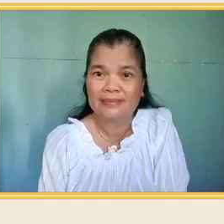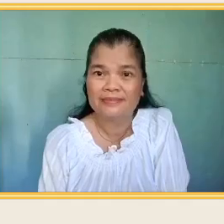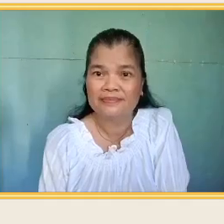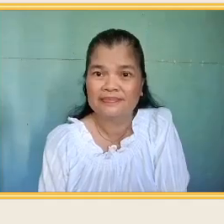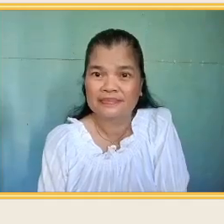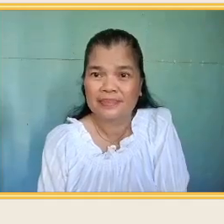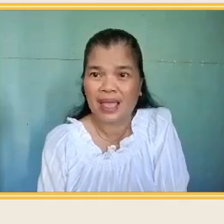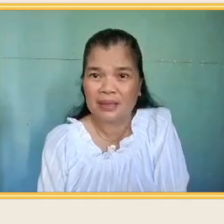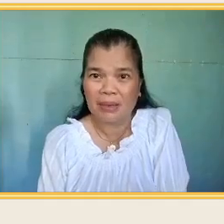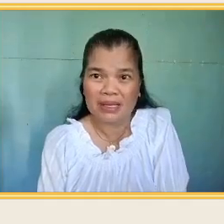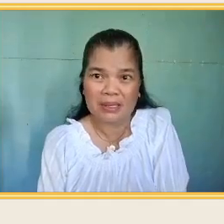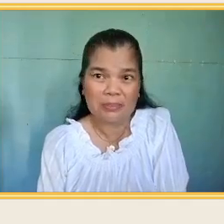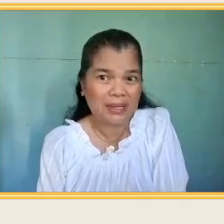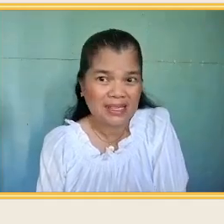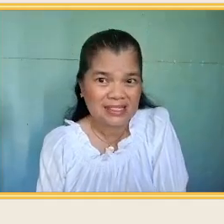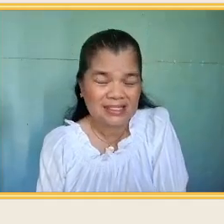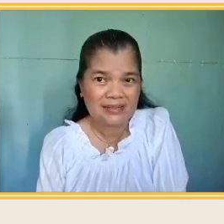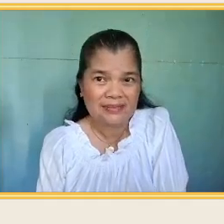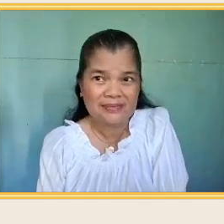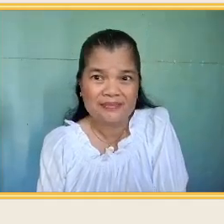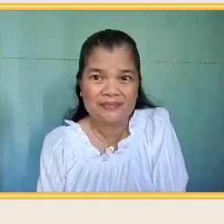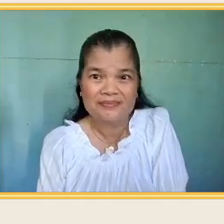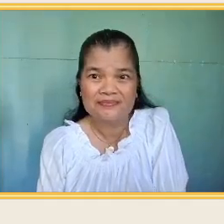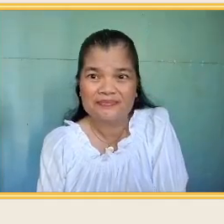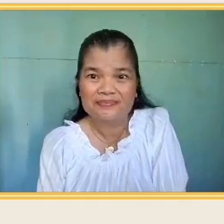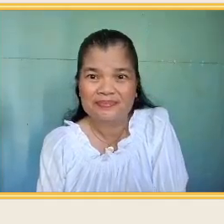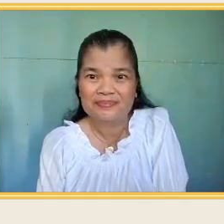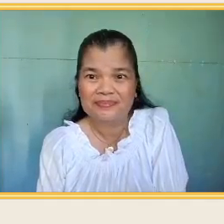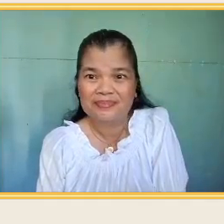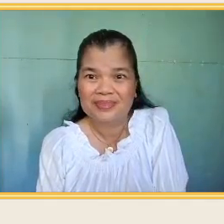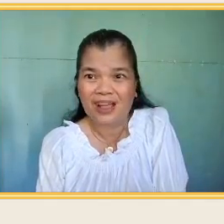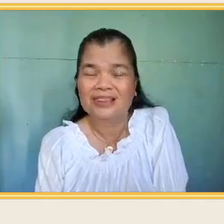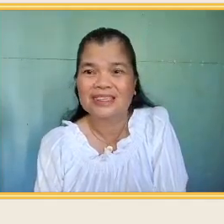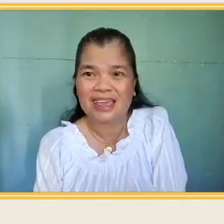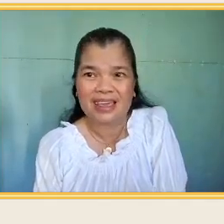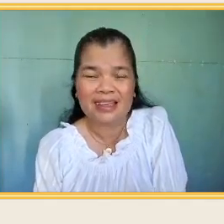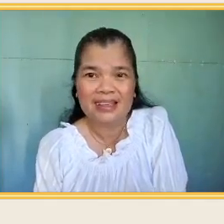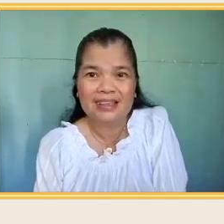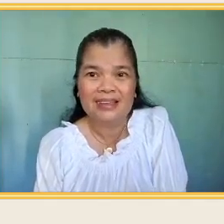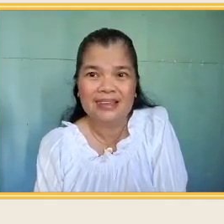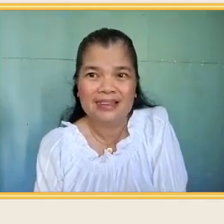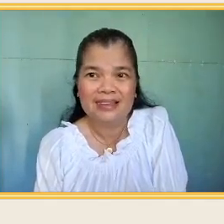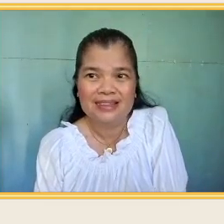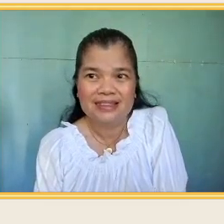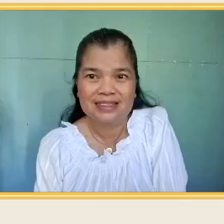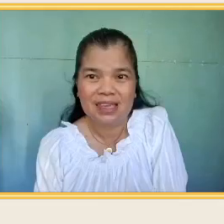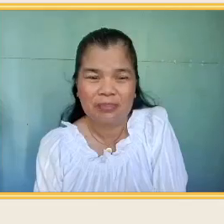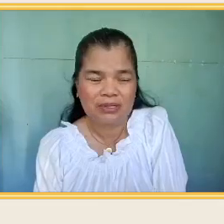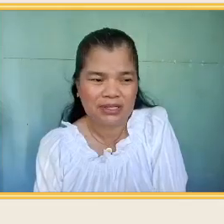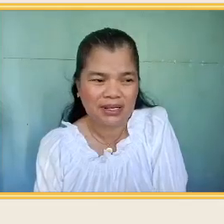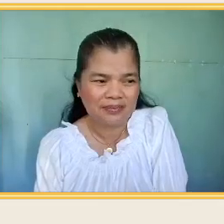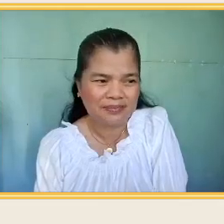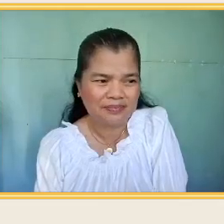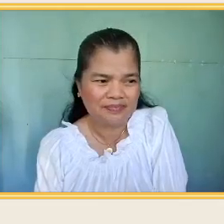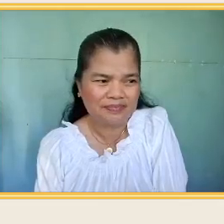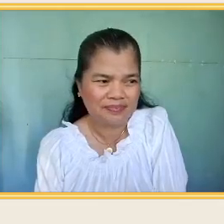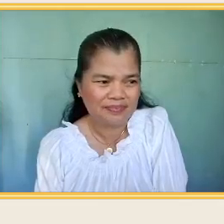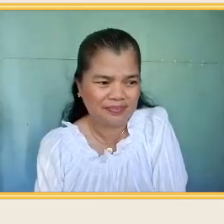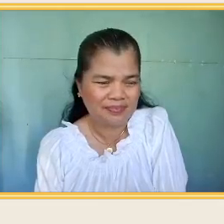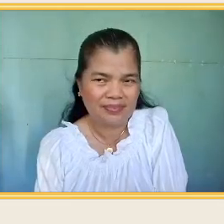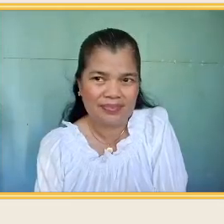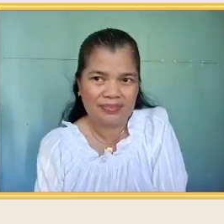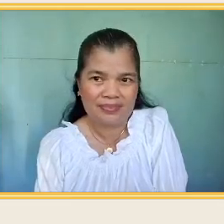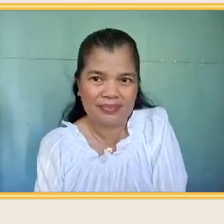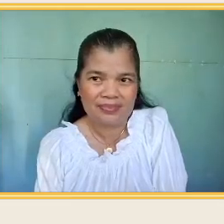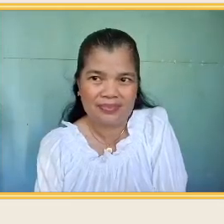Okay? Anybody, Pwede rin please? na sa chat box, di ba? Oh, sige. Sige po, sir.